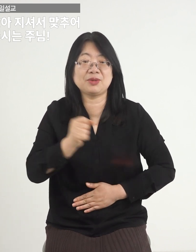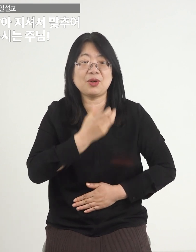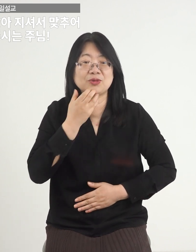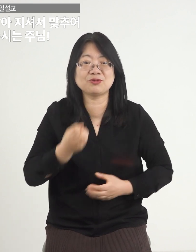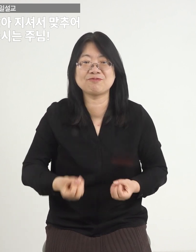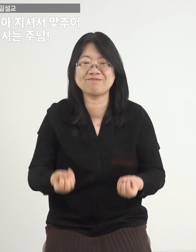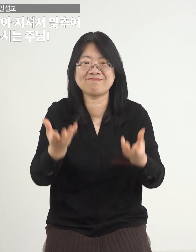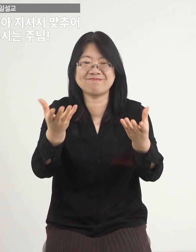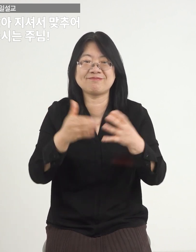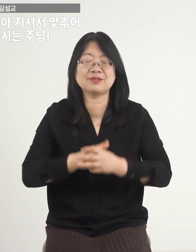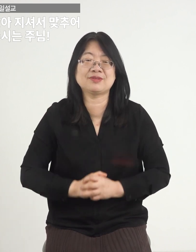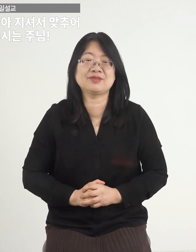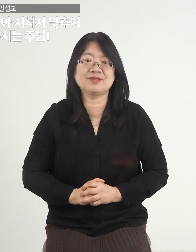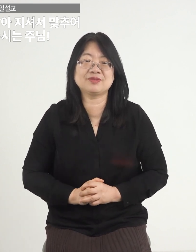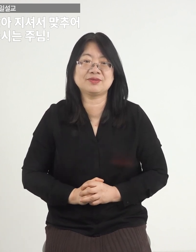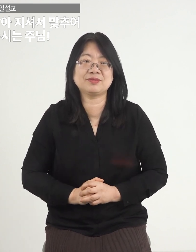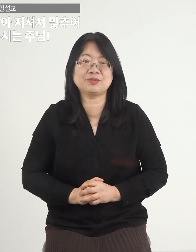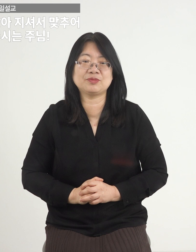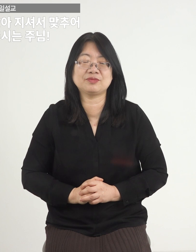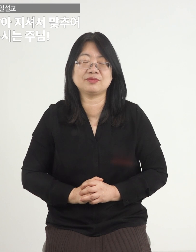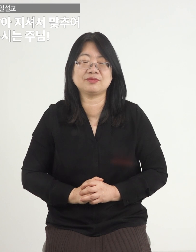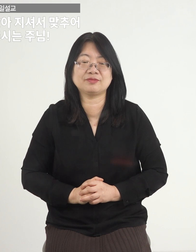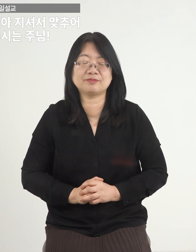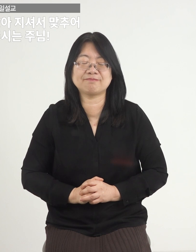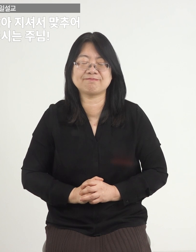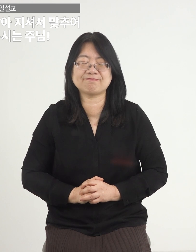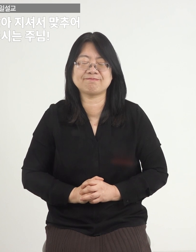축원하고 축복합니다.